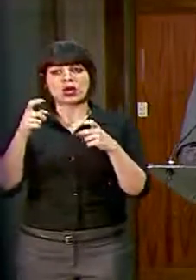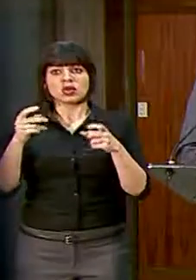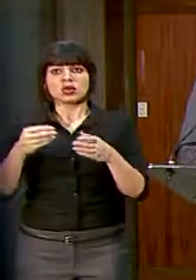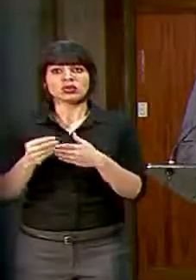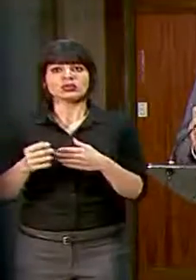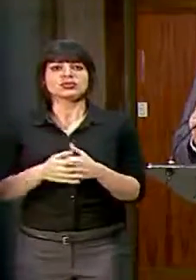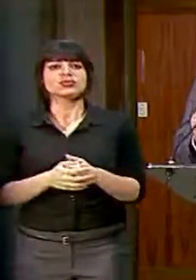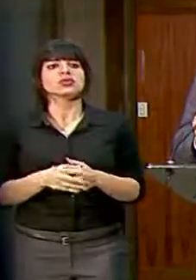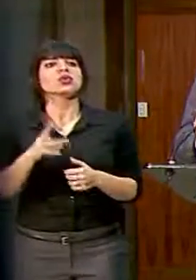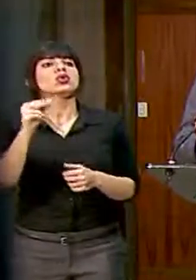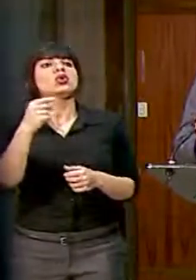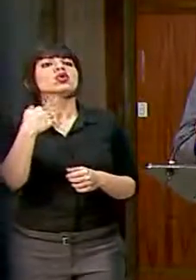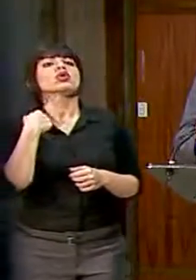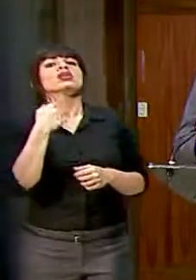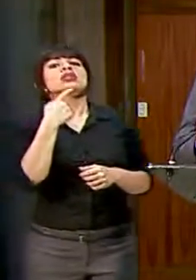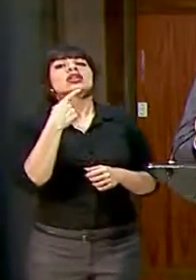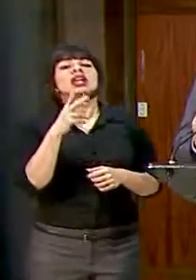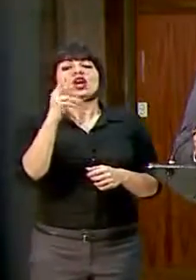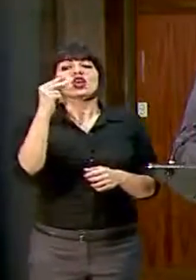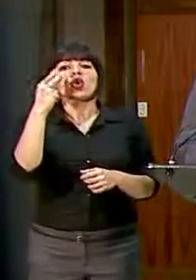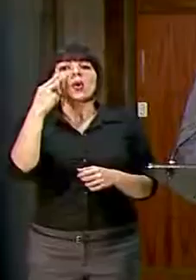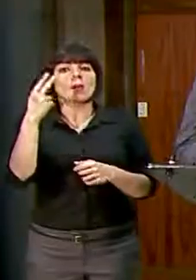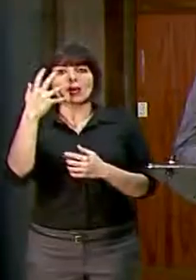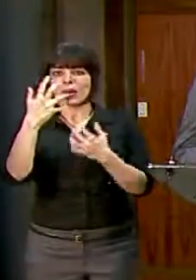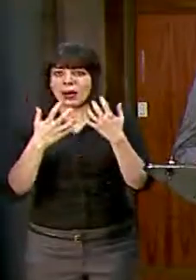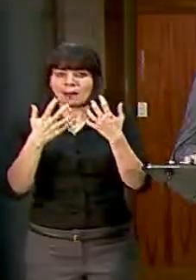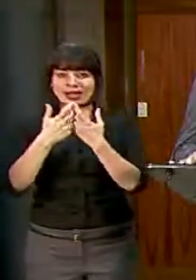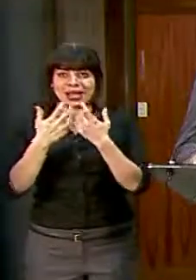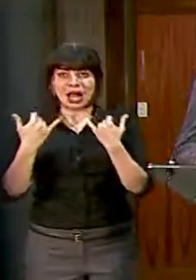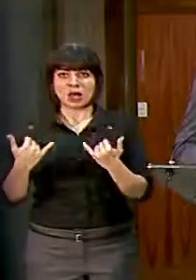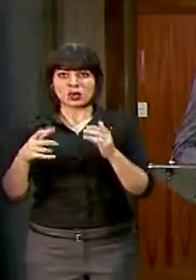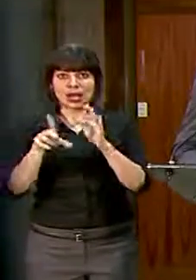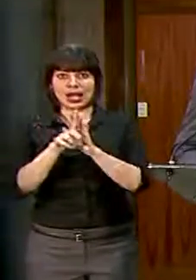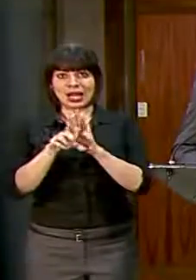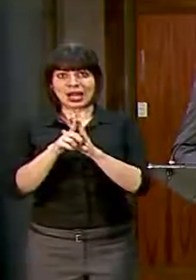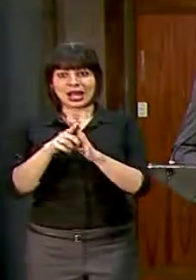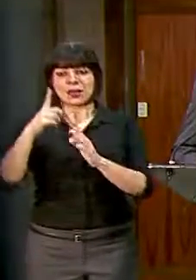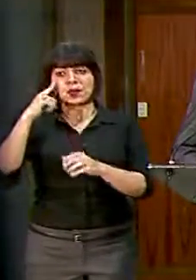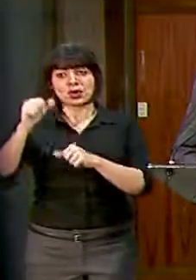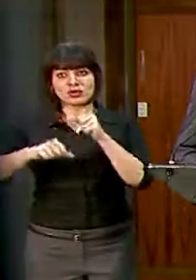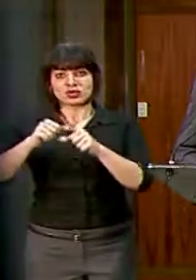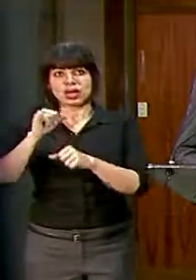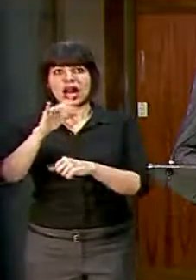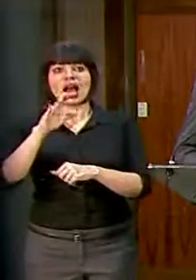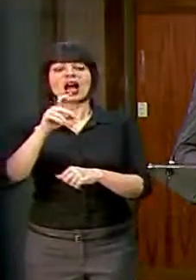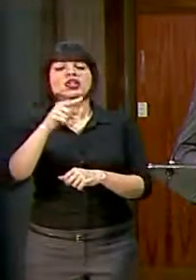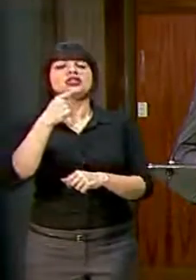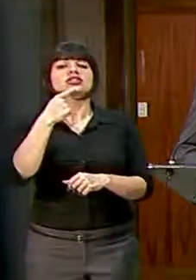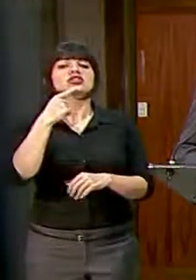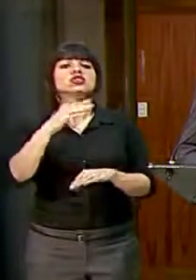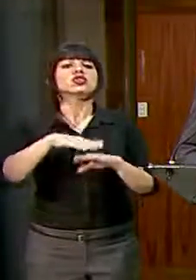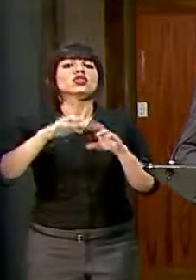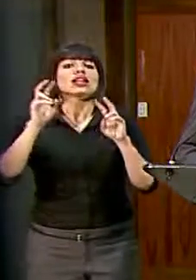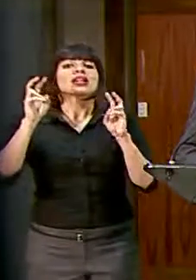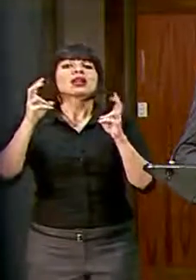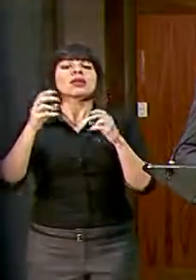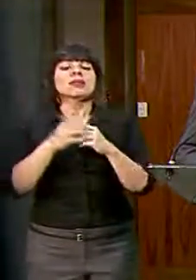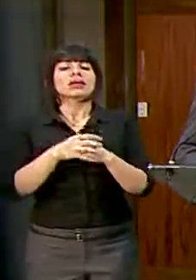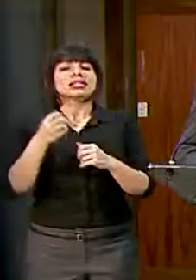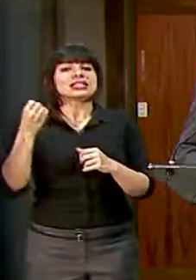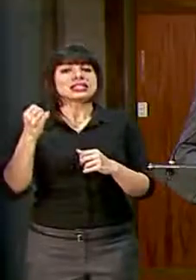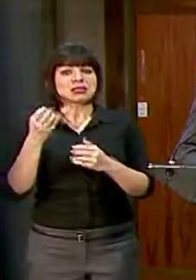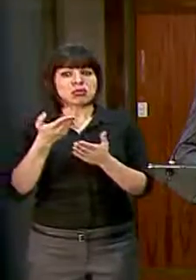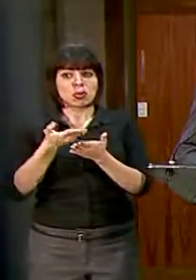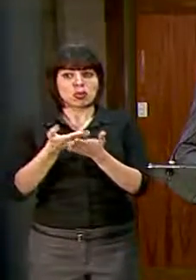No, vamos a ver, yo lo que he dicho es que no veo incompatible la actual ley con el combate que estamos haciendo. Carlos me preguntaba sobre el tema de si